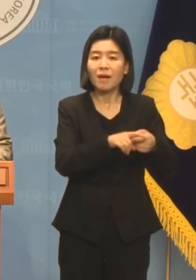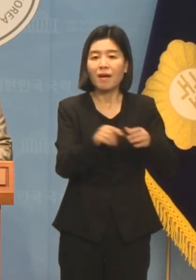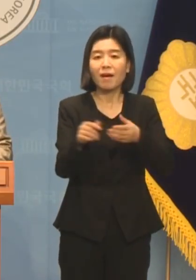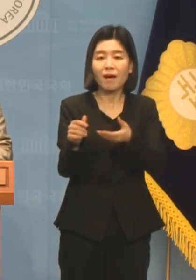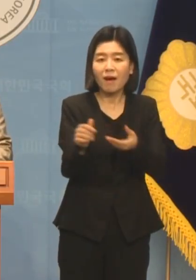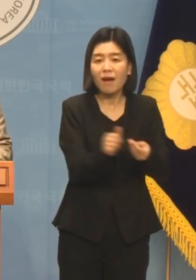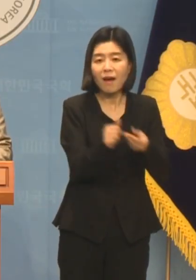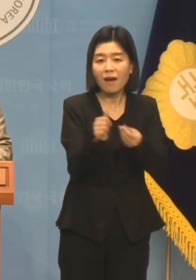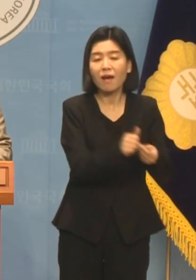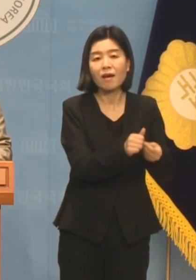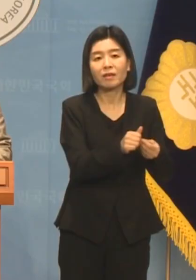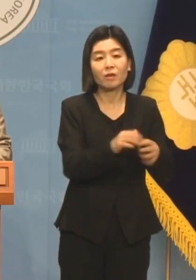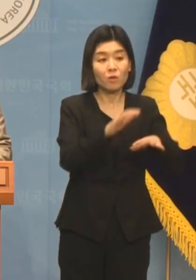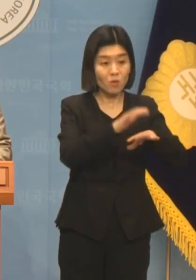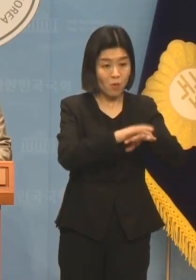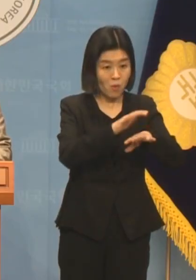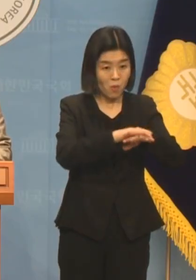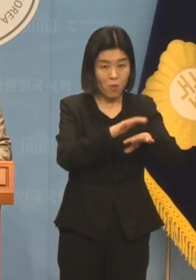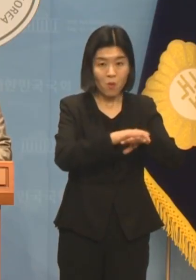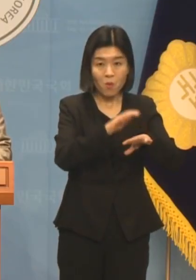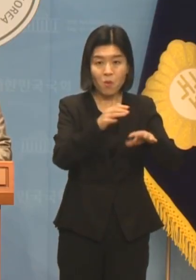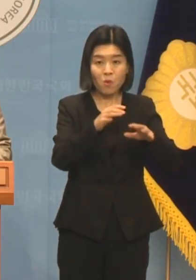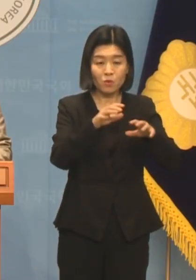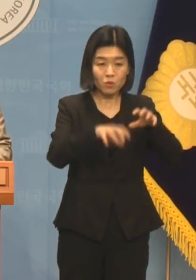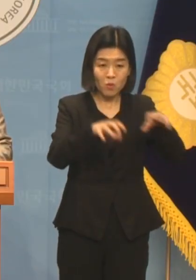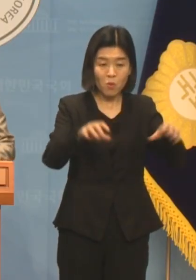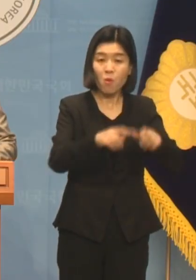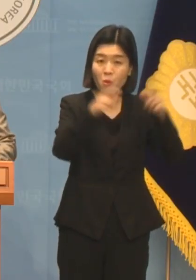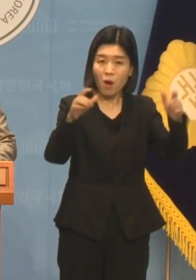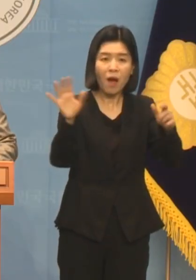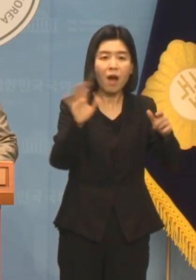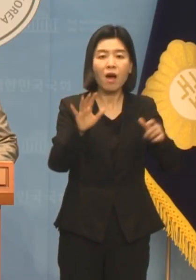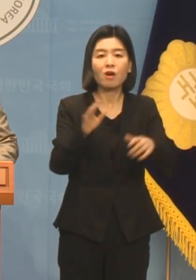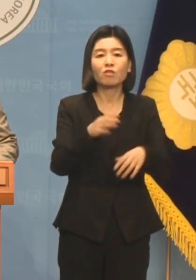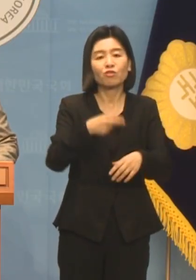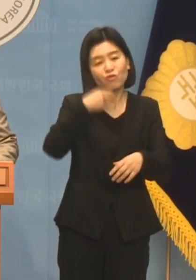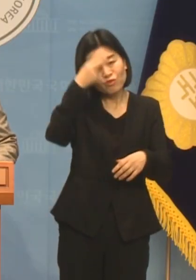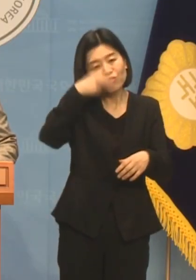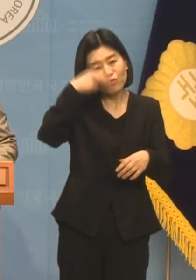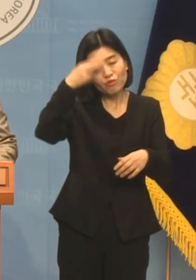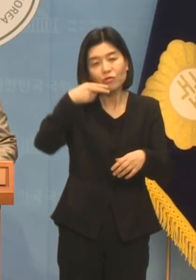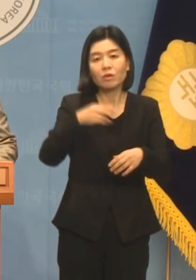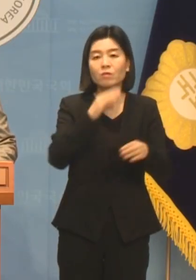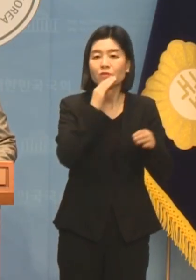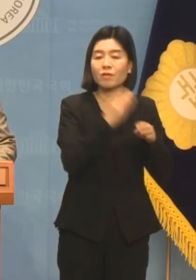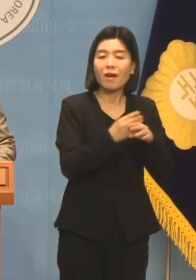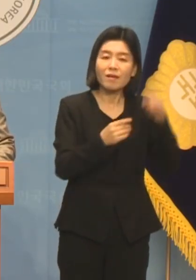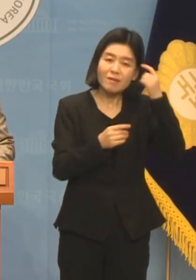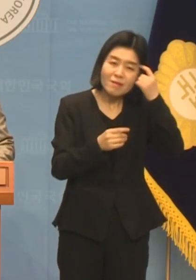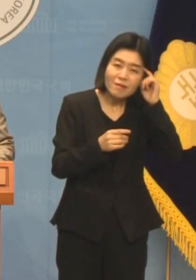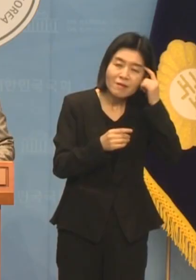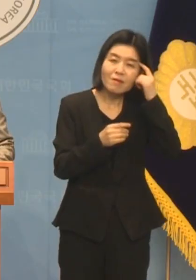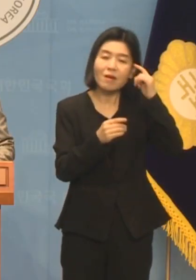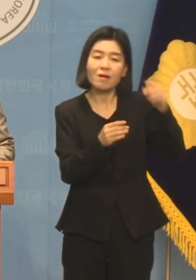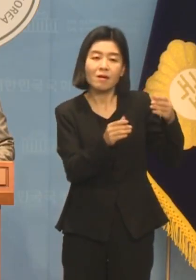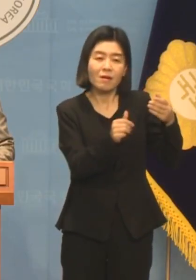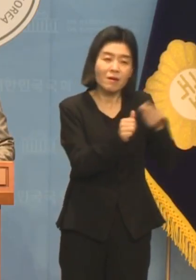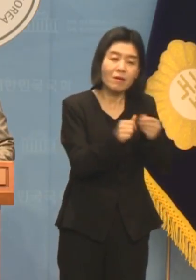농촌 활성화가 아닌 술판을 벌이면서 북한 사상 교육을 한 셈입니다.